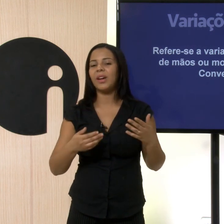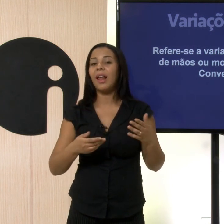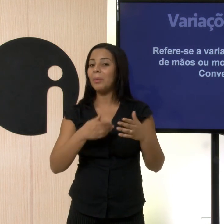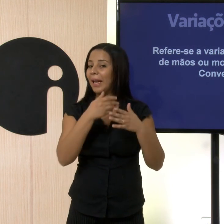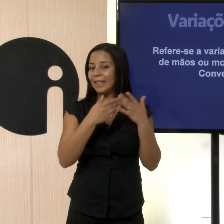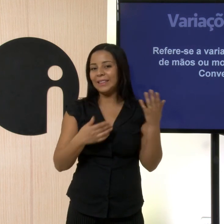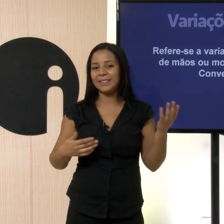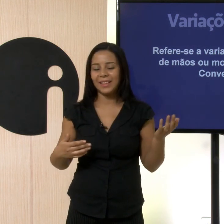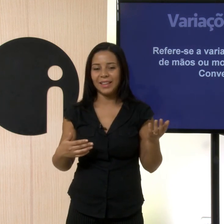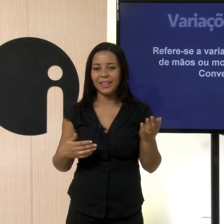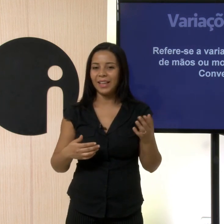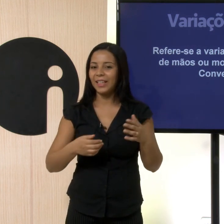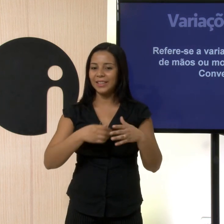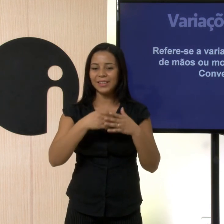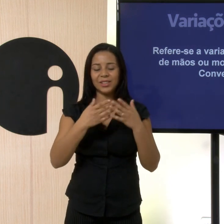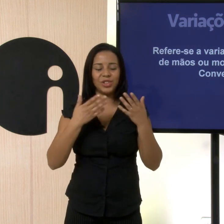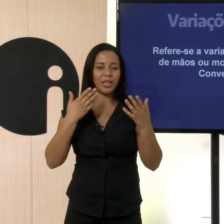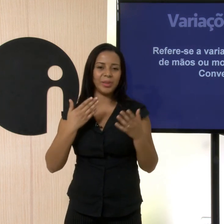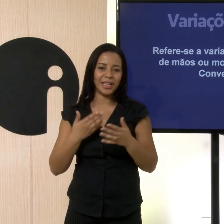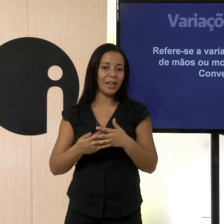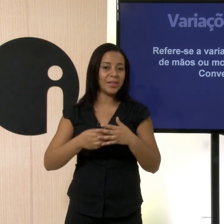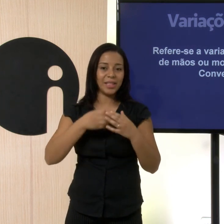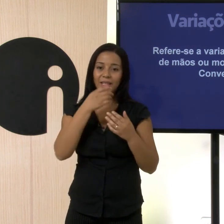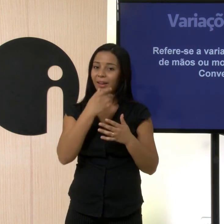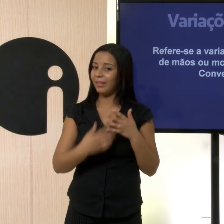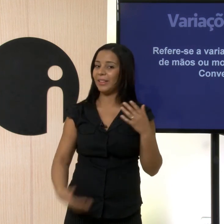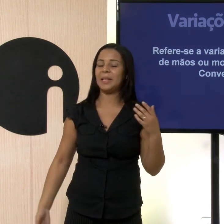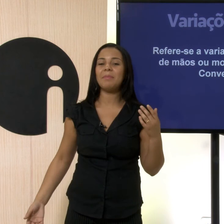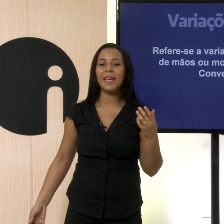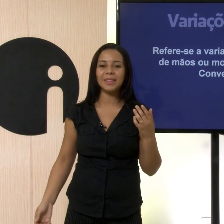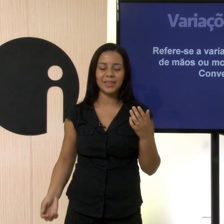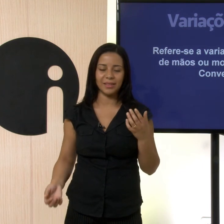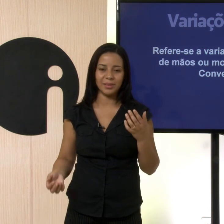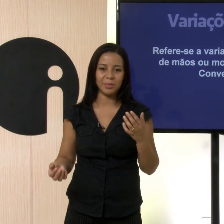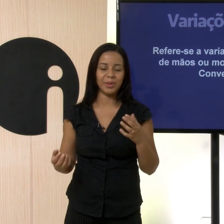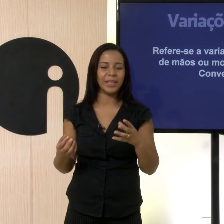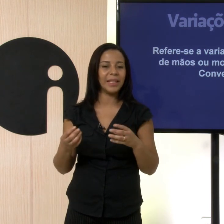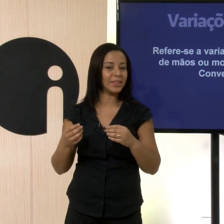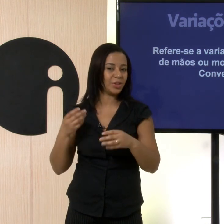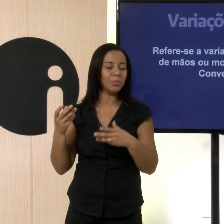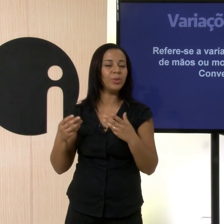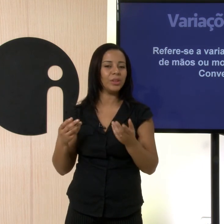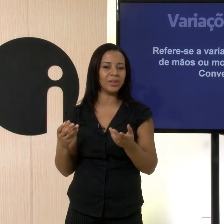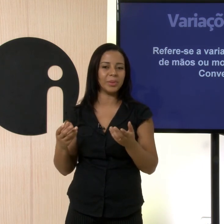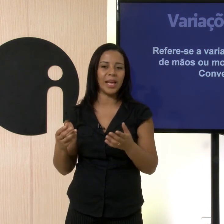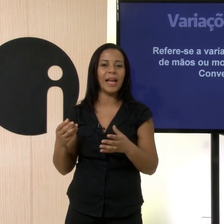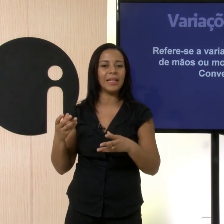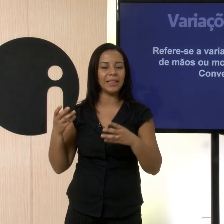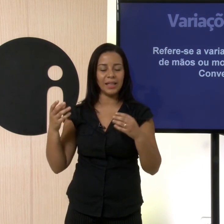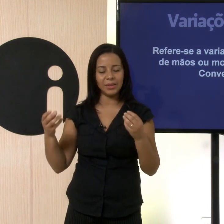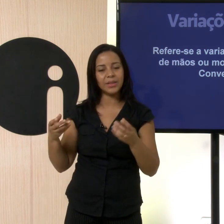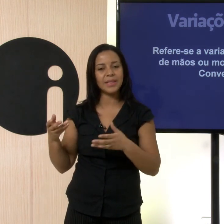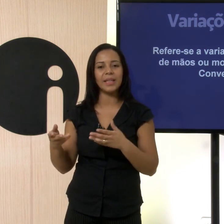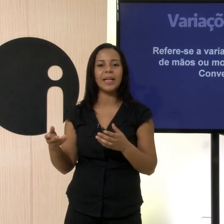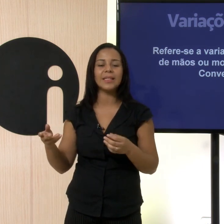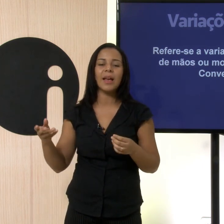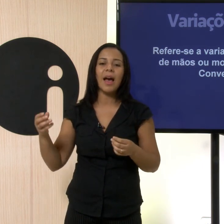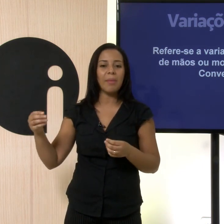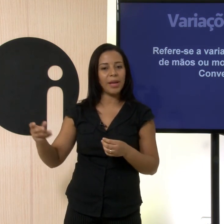uma lista, a lista de arbitrários seria imensa, porque existem muitos, porque a língua de sinais, a maioria